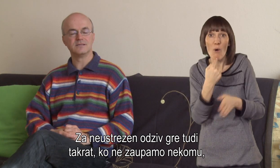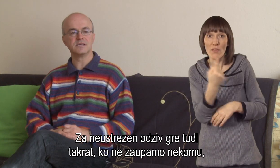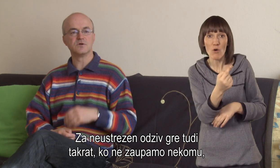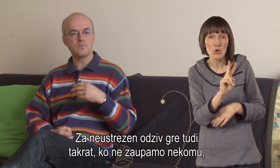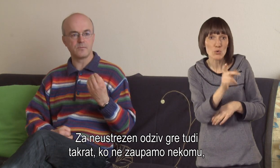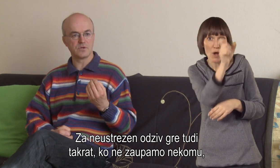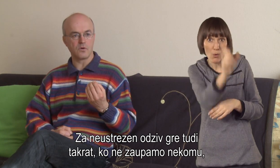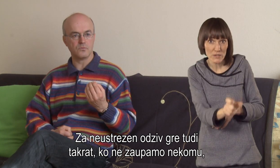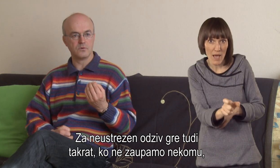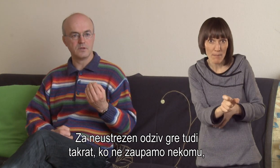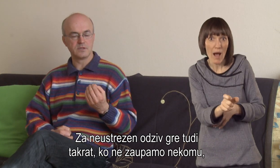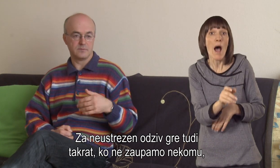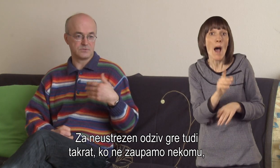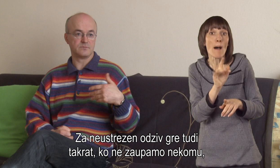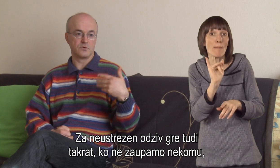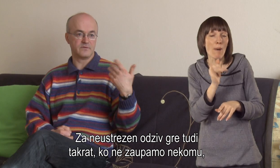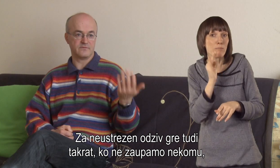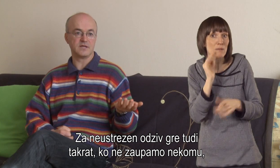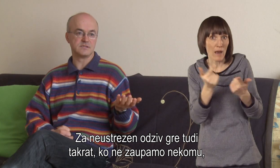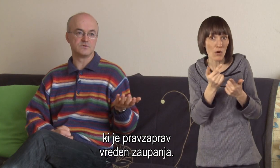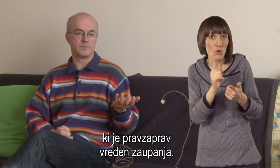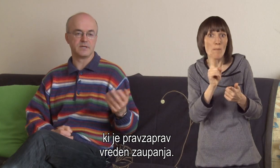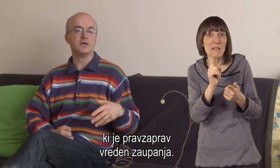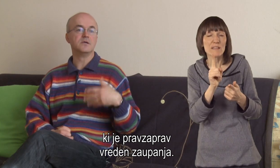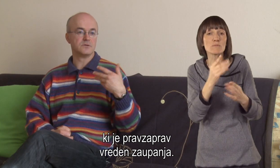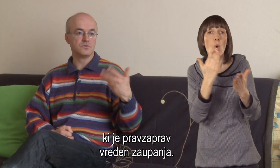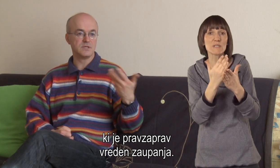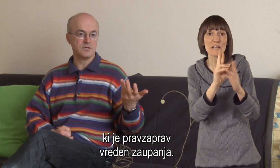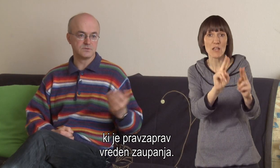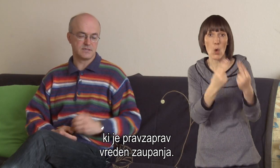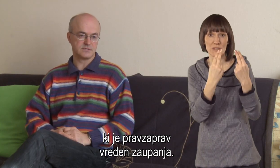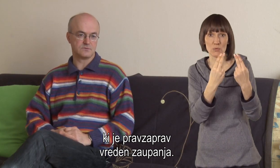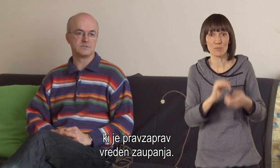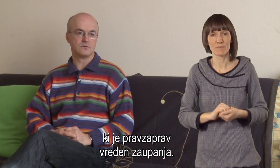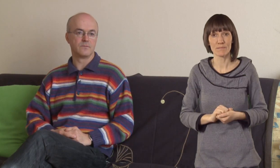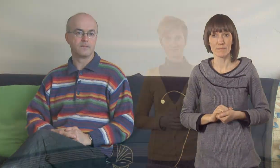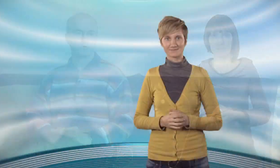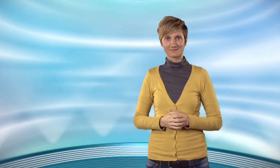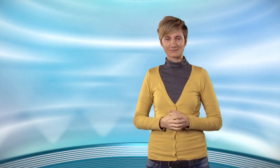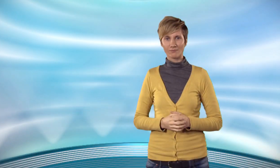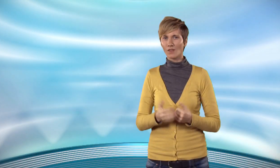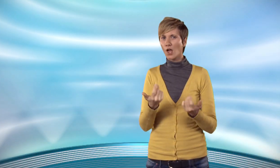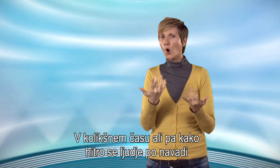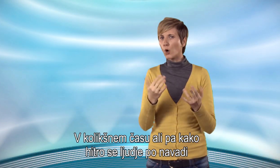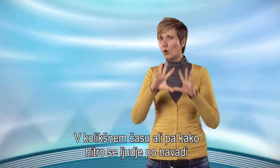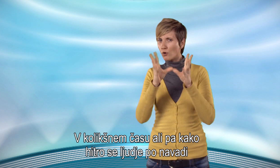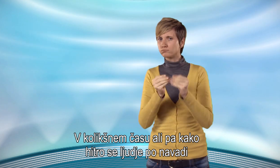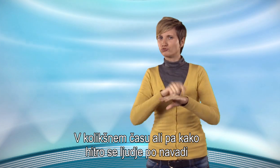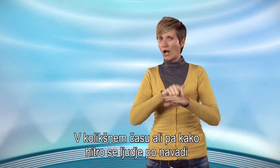ne zaupamo nekomu, ki je pravzaprav vreden zaupanja, tudi ni ustrezen odziv. V kolikšnem času